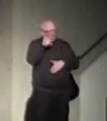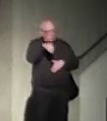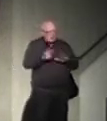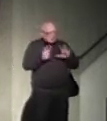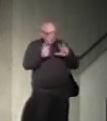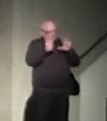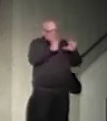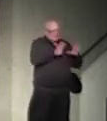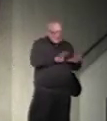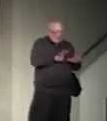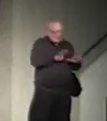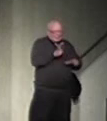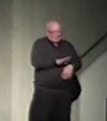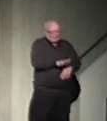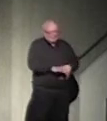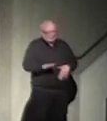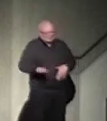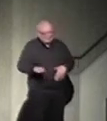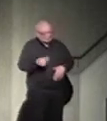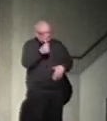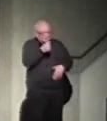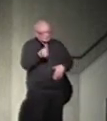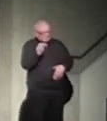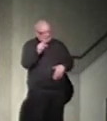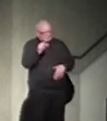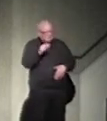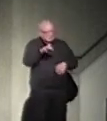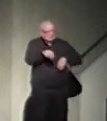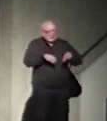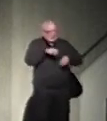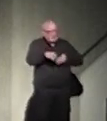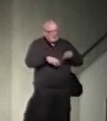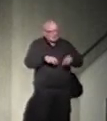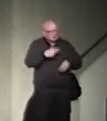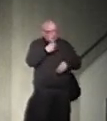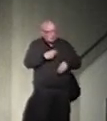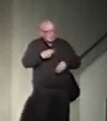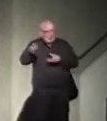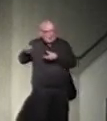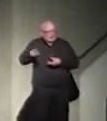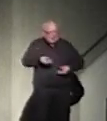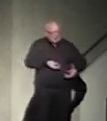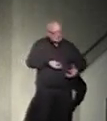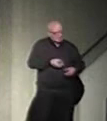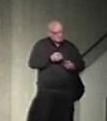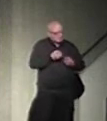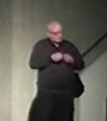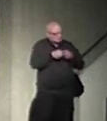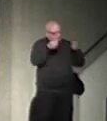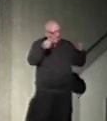9 Jahren jedes Jahr die Kinder aus dem TAP in den Tierpark Nadermann in Schöning einladen und dort einen